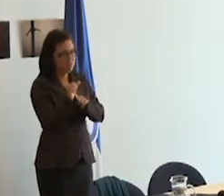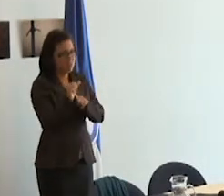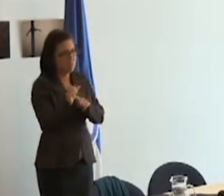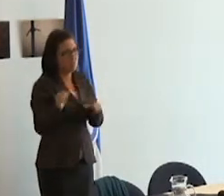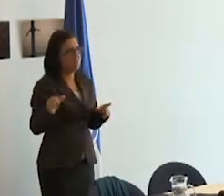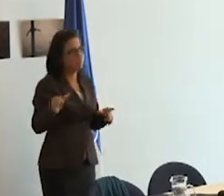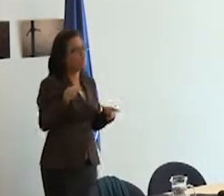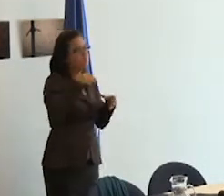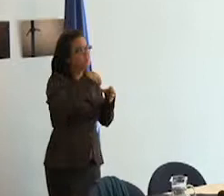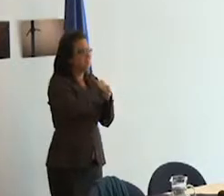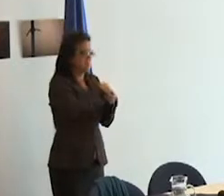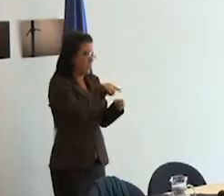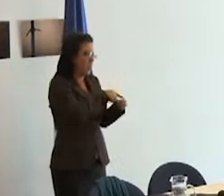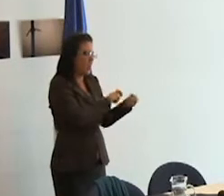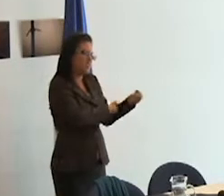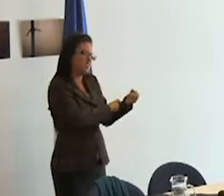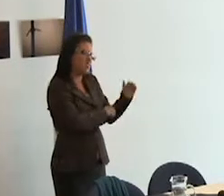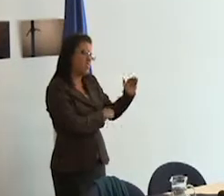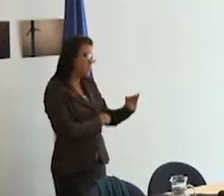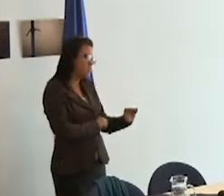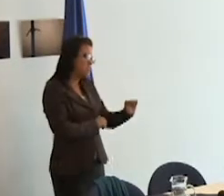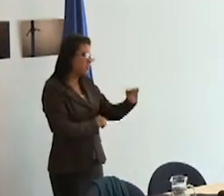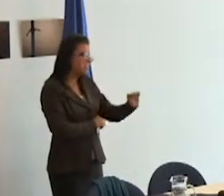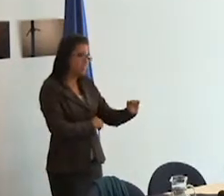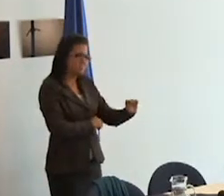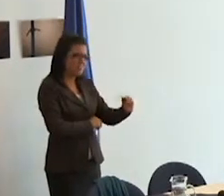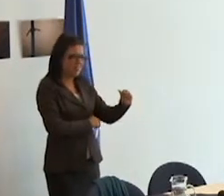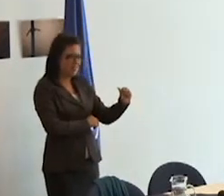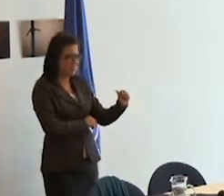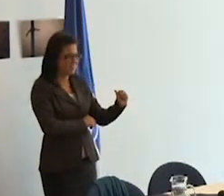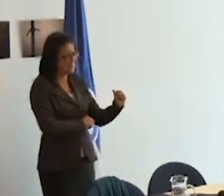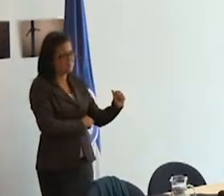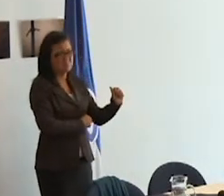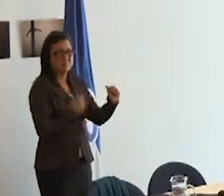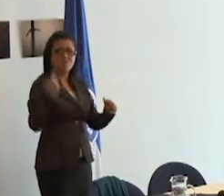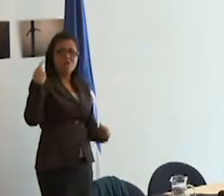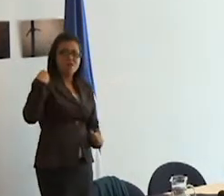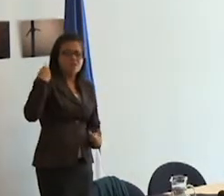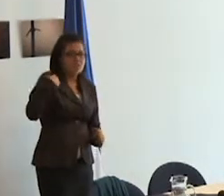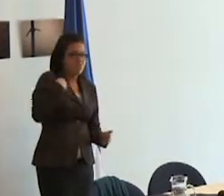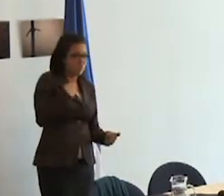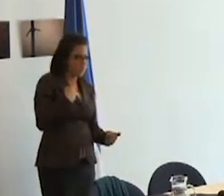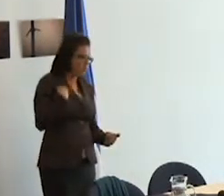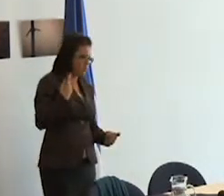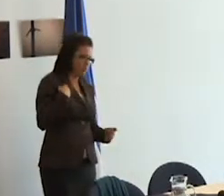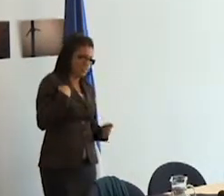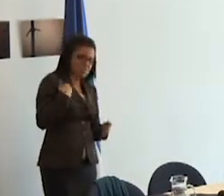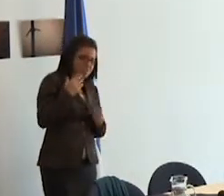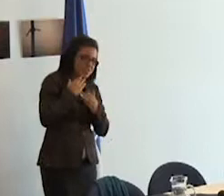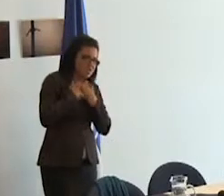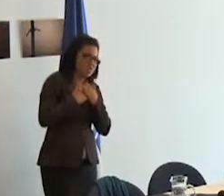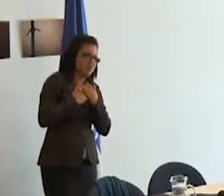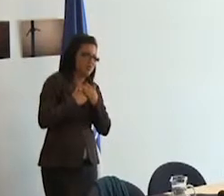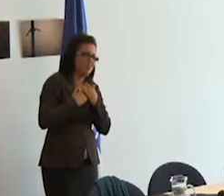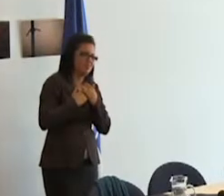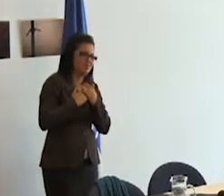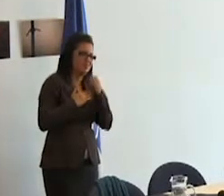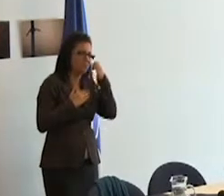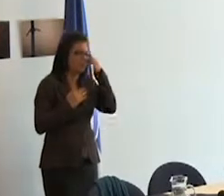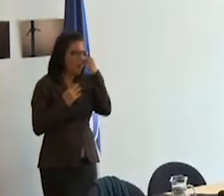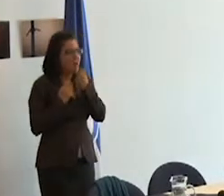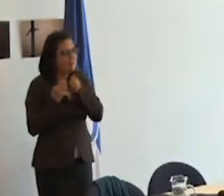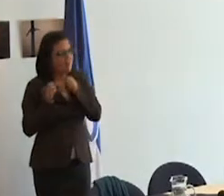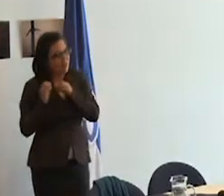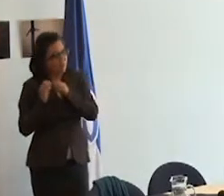razas consideradas como inferiores, en un lugar absoluto de dominación. La formación de los